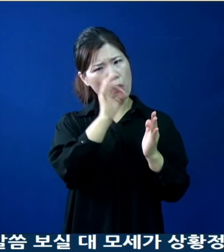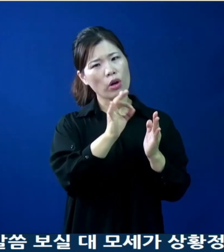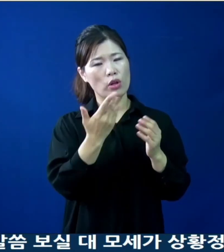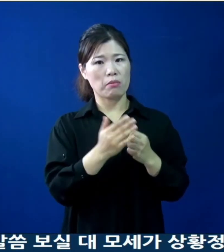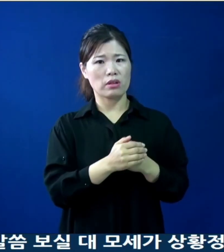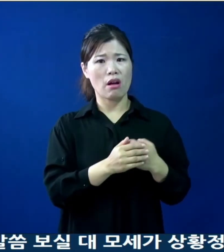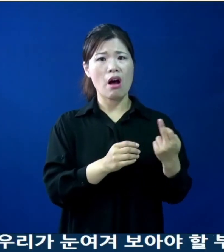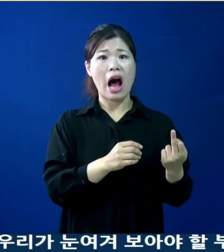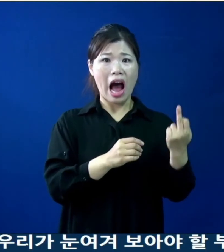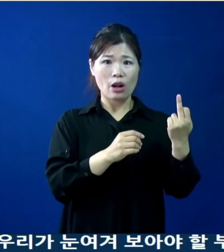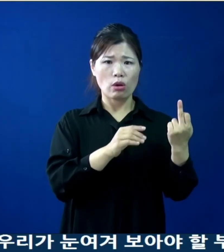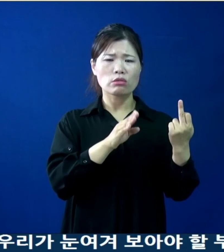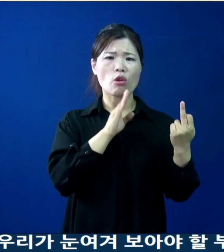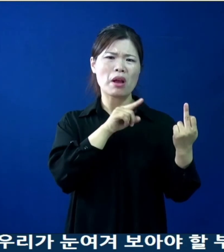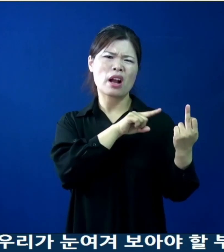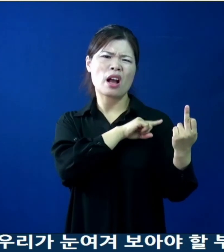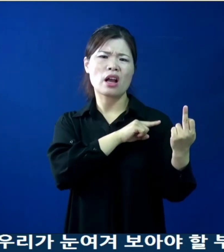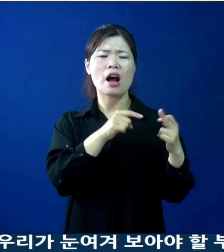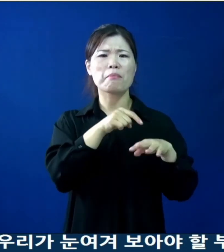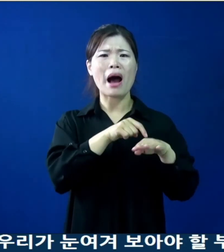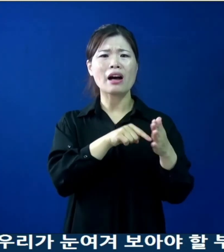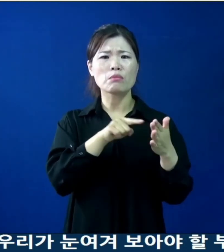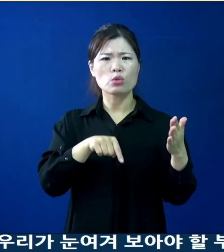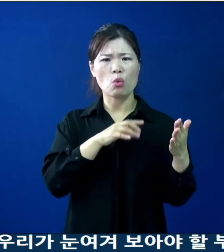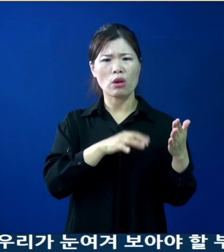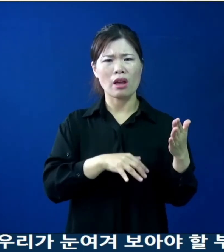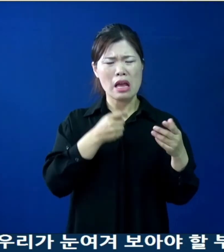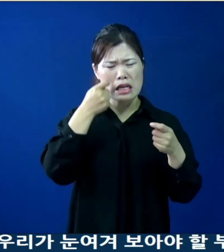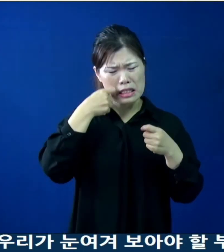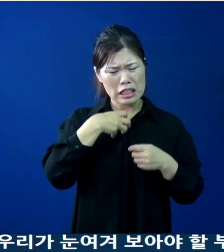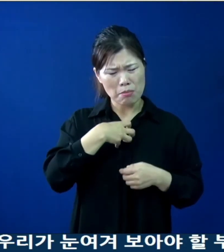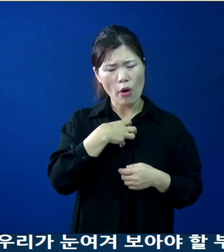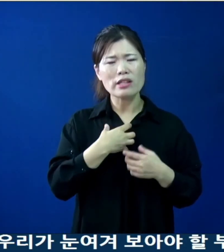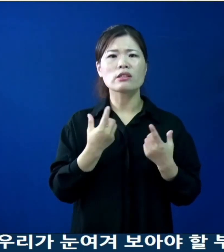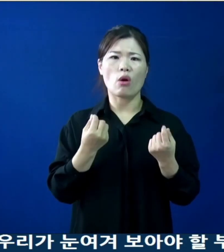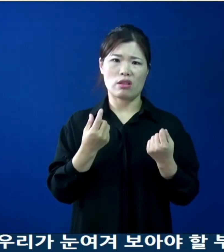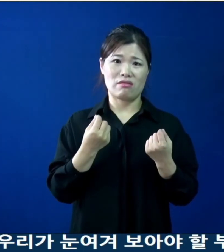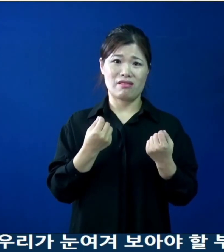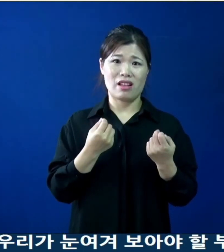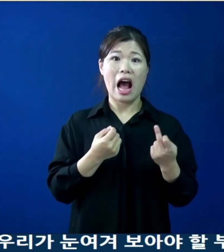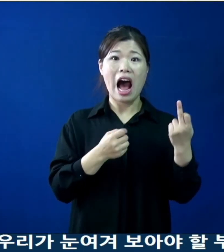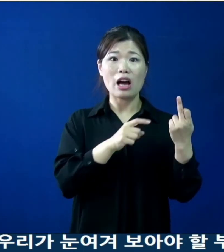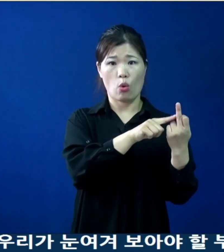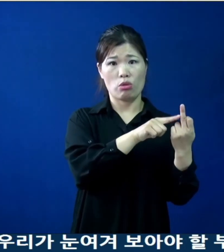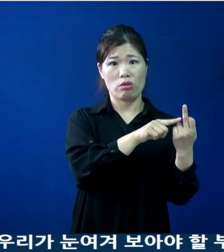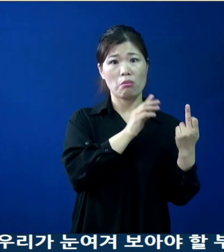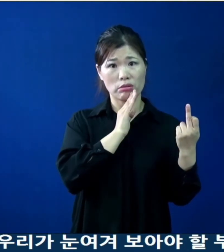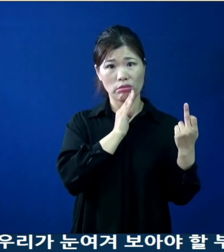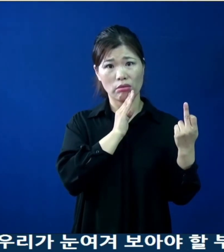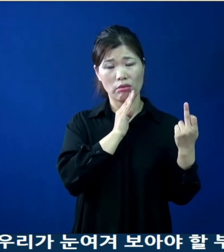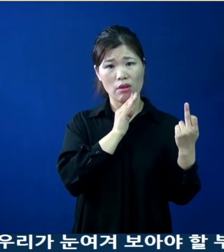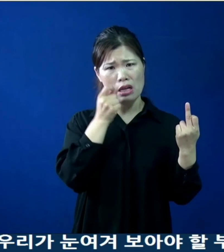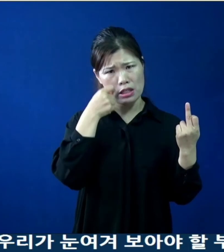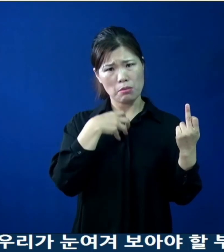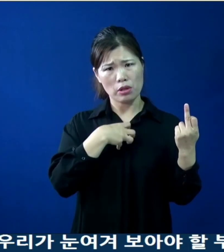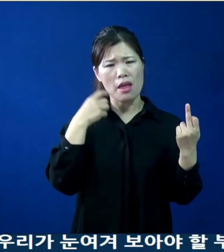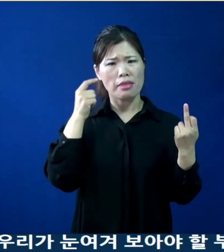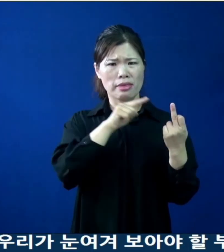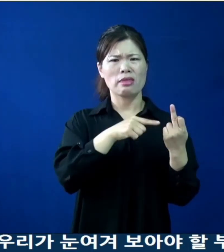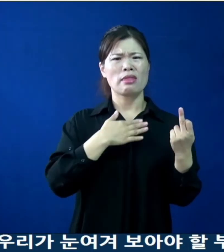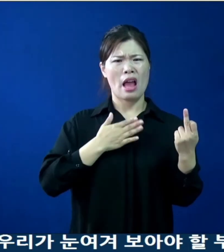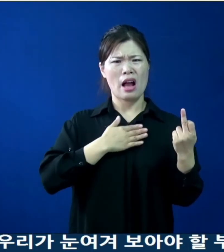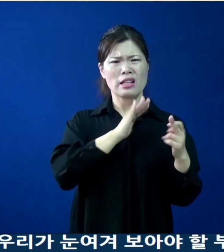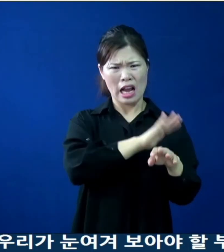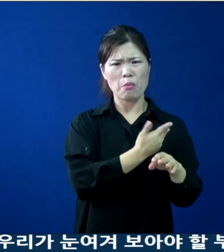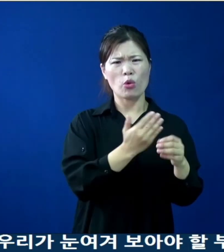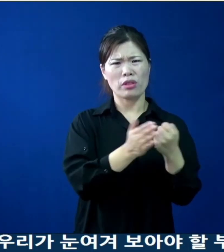슬퍼했을 사람, 가장 마음속에 격동했을 사람, 이 사람이 누구였습니까? 아론이죠. 내가 잘못해서 우리